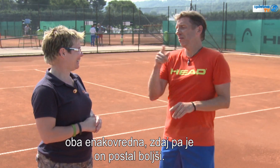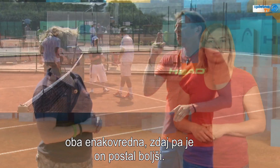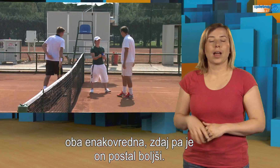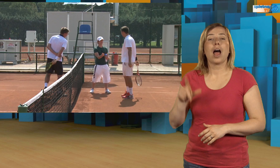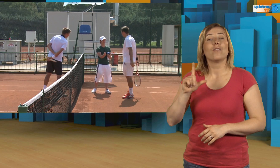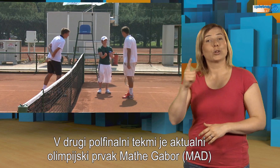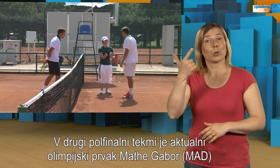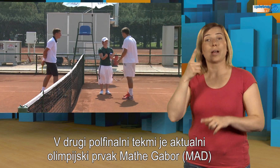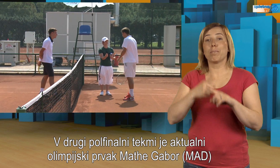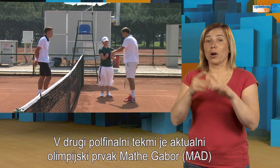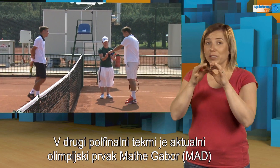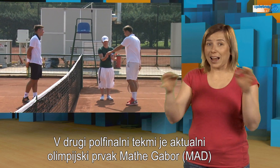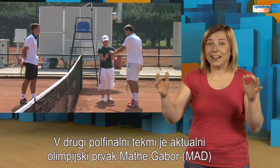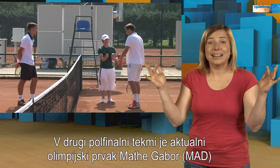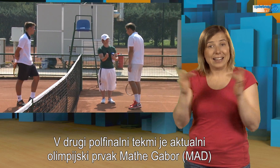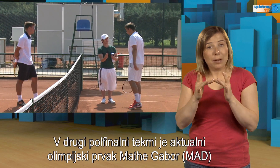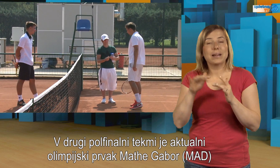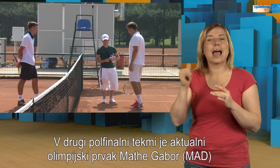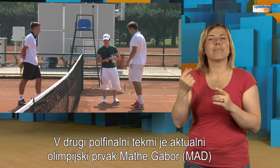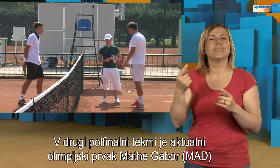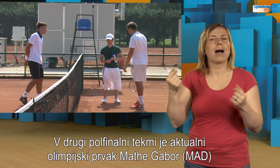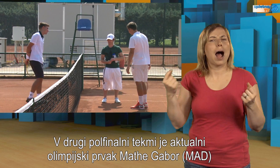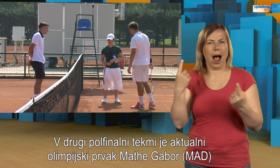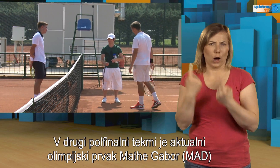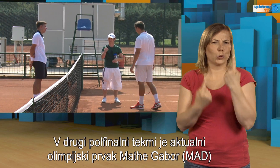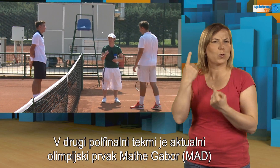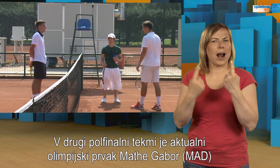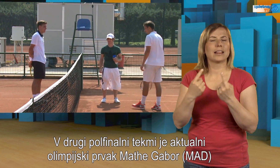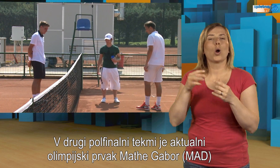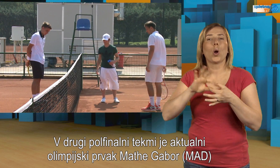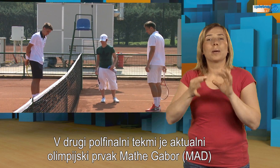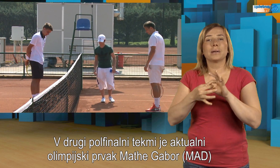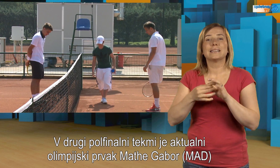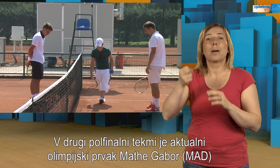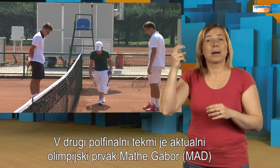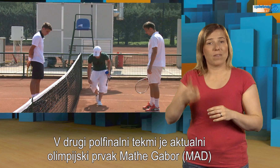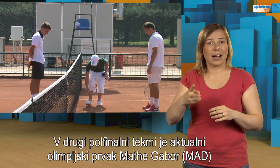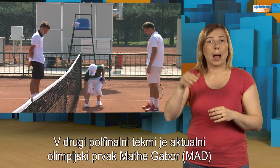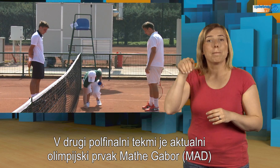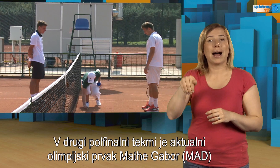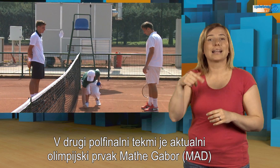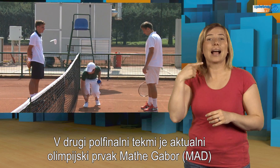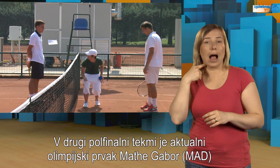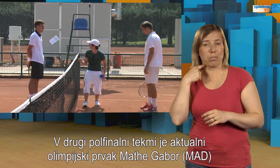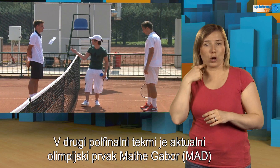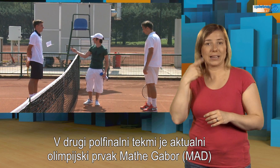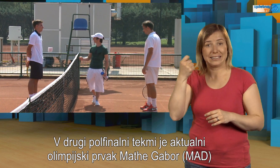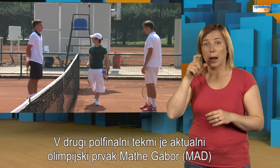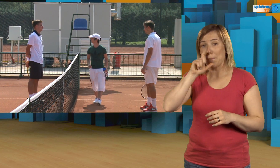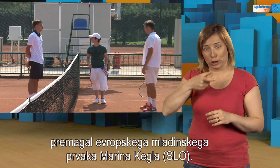V drugi polfinalni tekmi je aktualni olimpijski prvak Mate Gabor premagal evropskega mladinskega prvaka